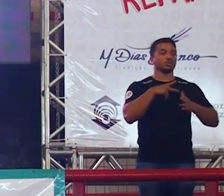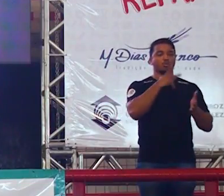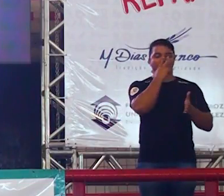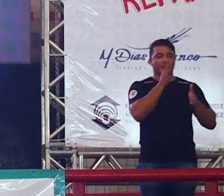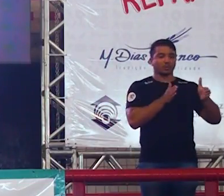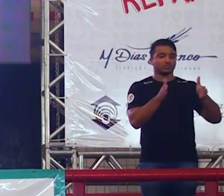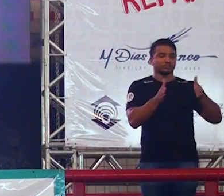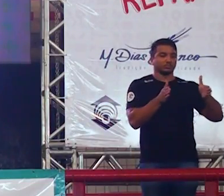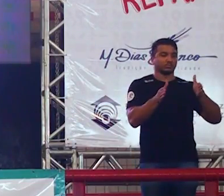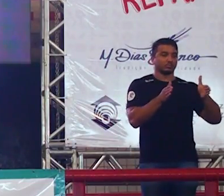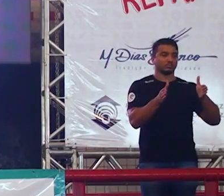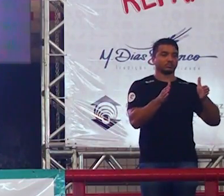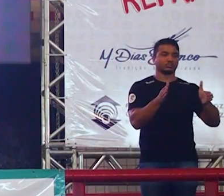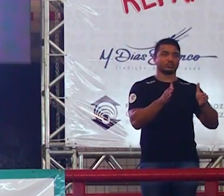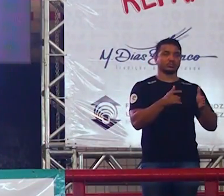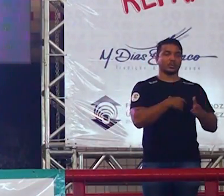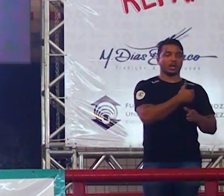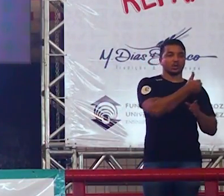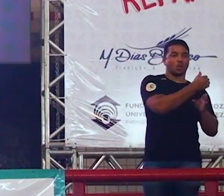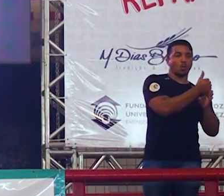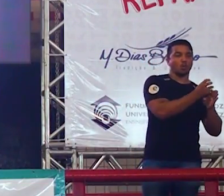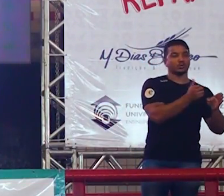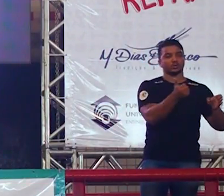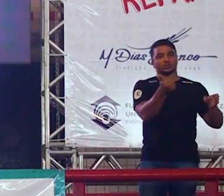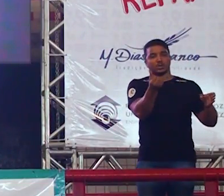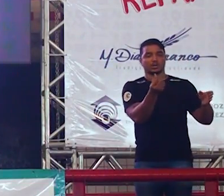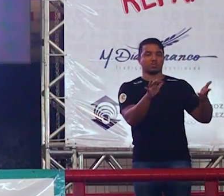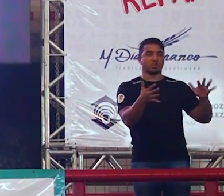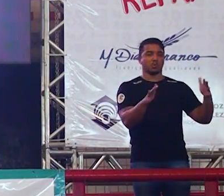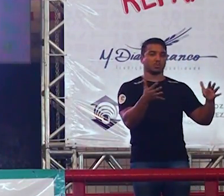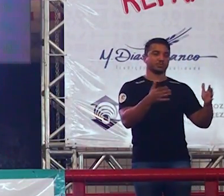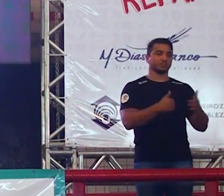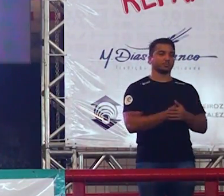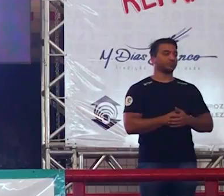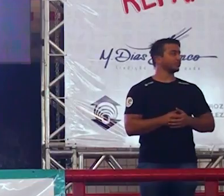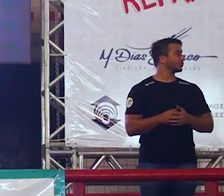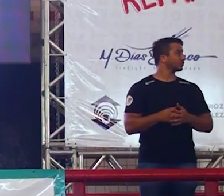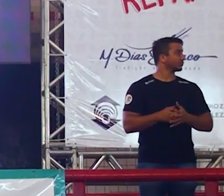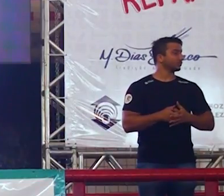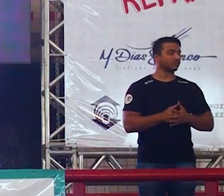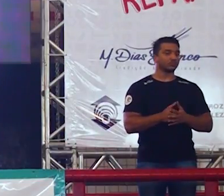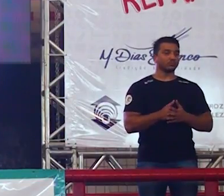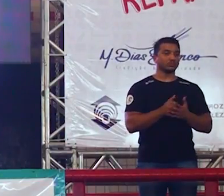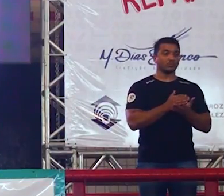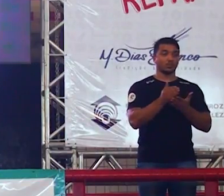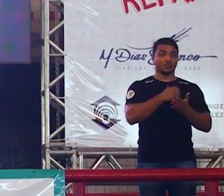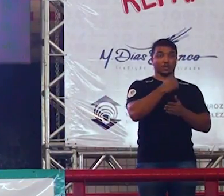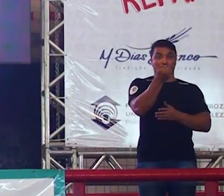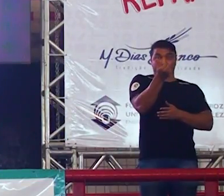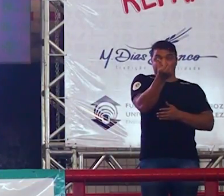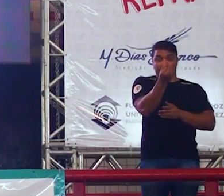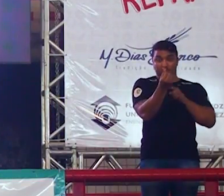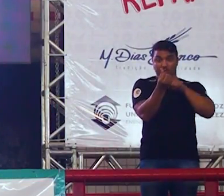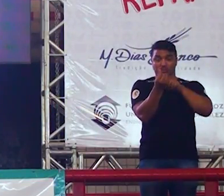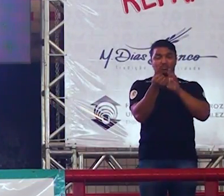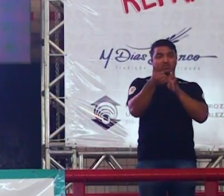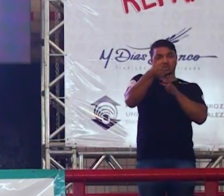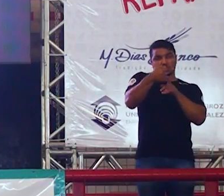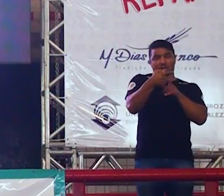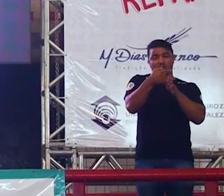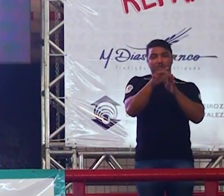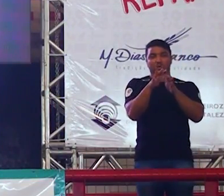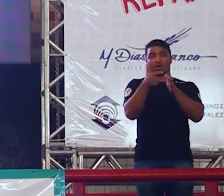essa fase, que é o período fértil, e o possível dia que dá ovulação. Do 16º, do 17º